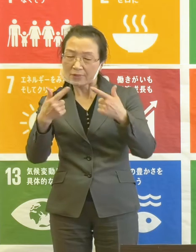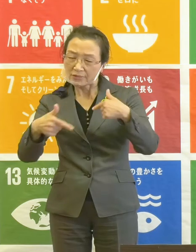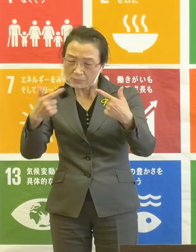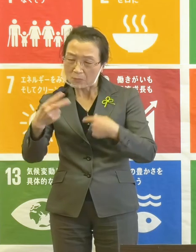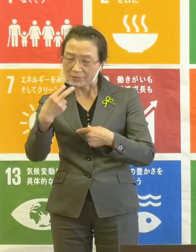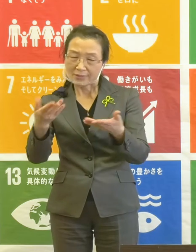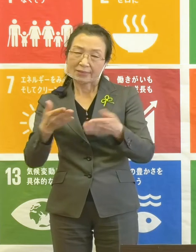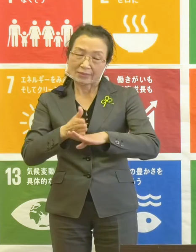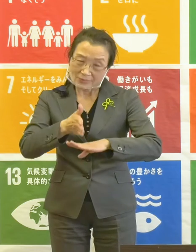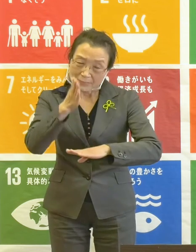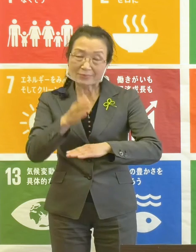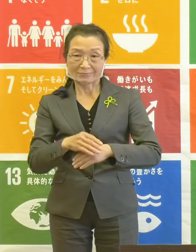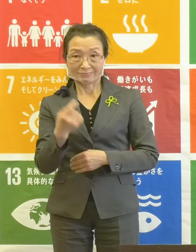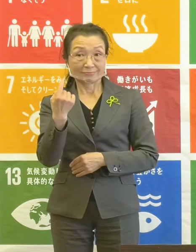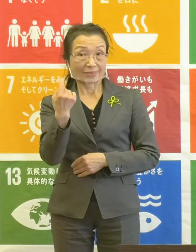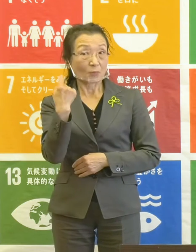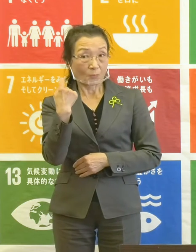。昨日